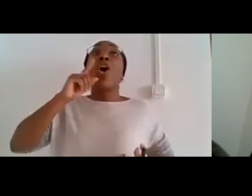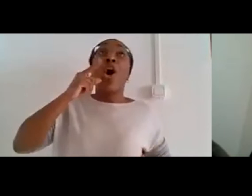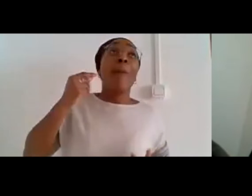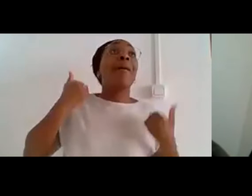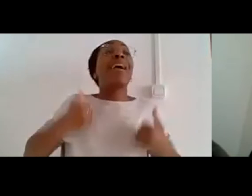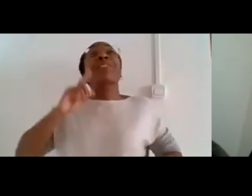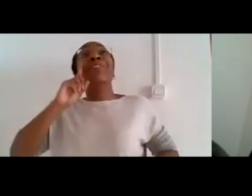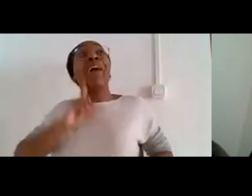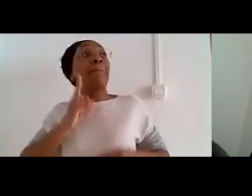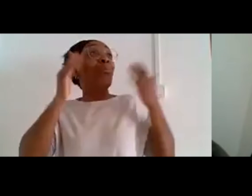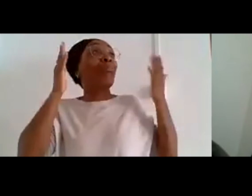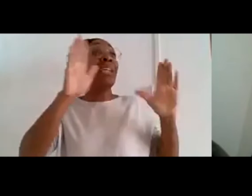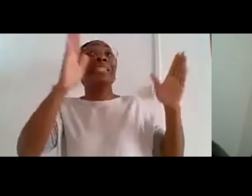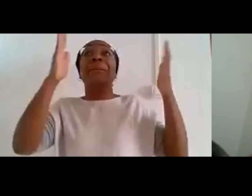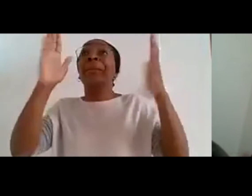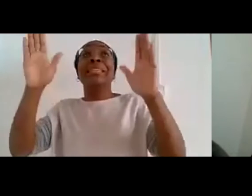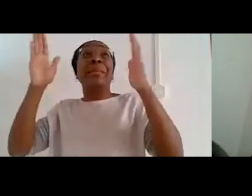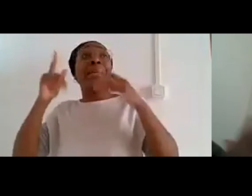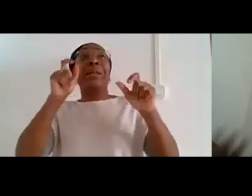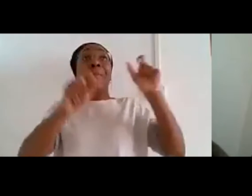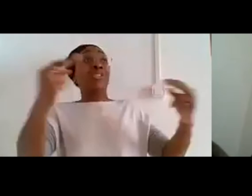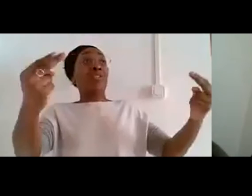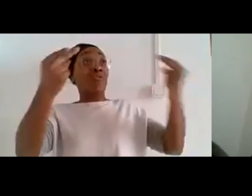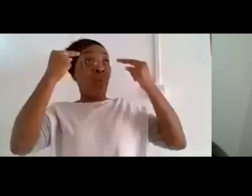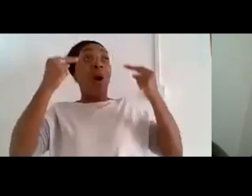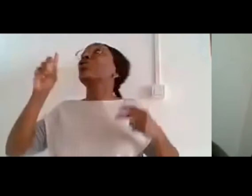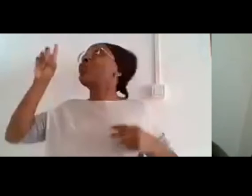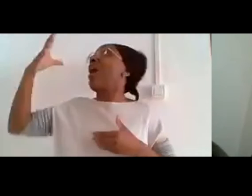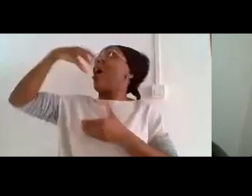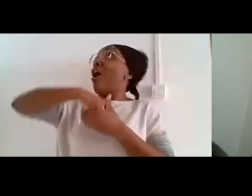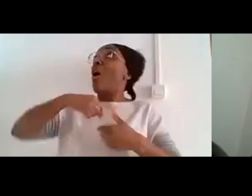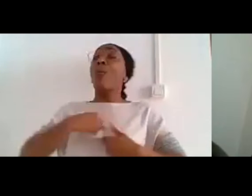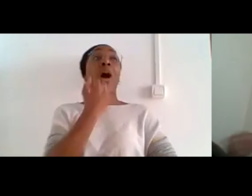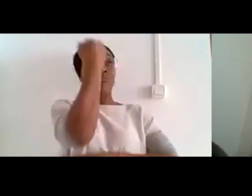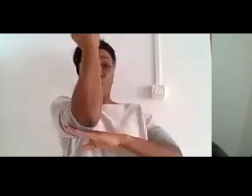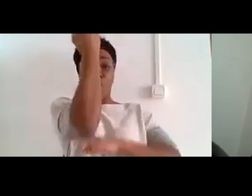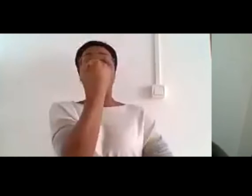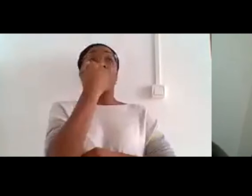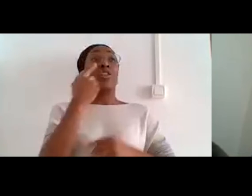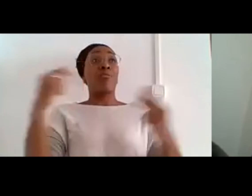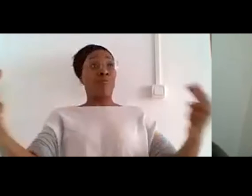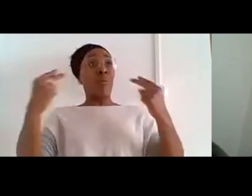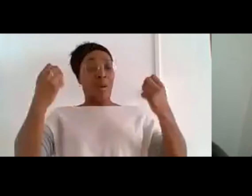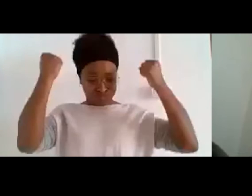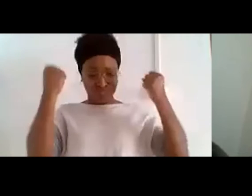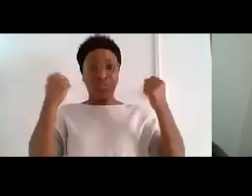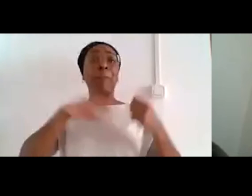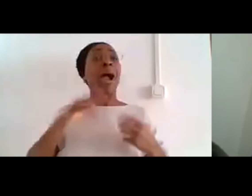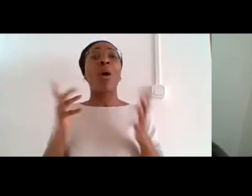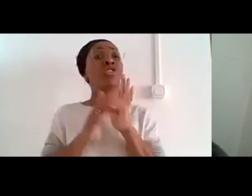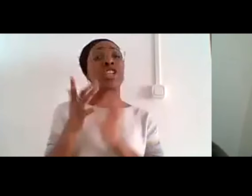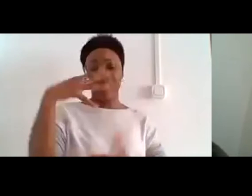entourage, et puis qu'on va reconnaître comme quoi tu vis en moi. C'est plus moi qui vis, mais c'est Christ qui vit en moi.